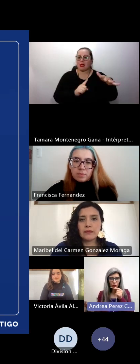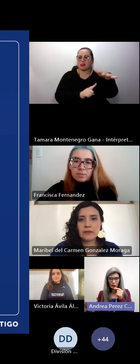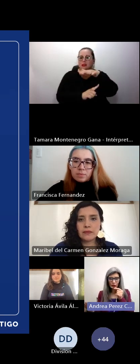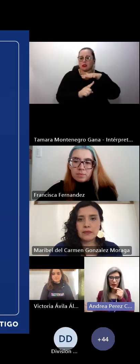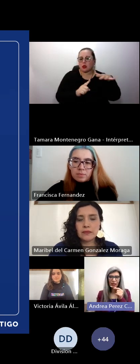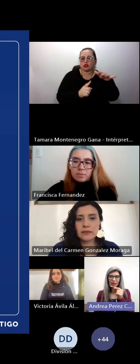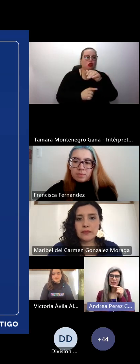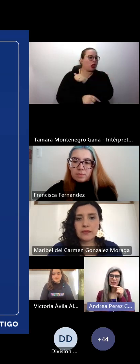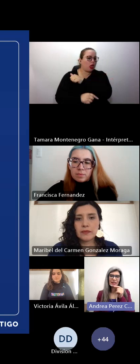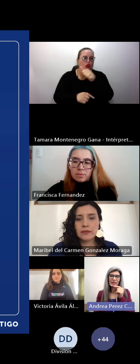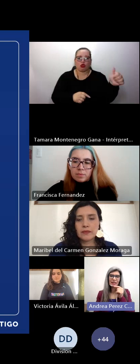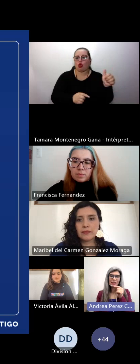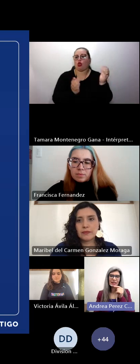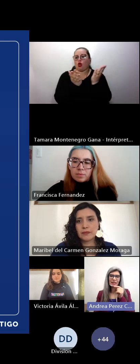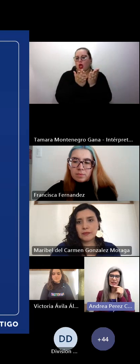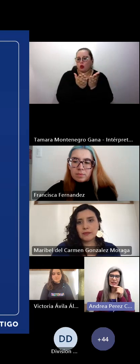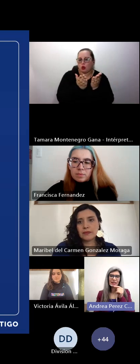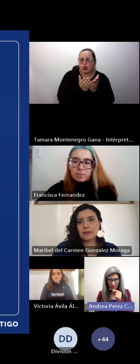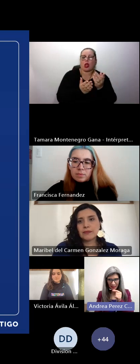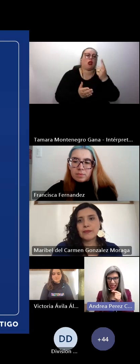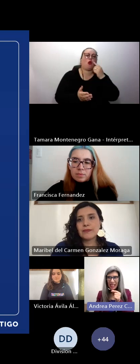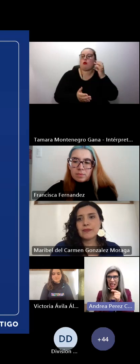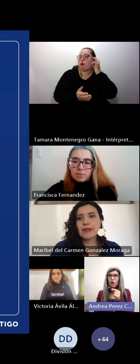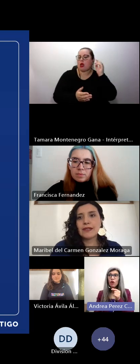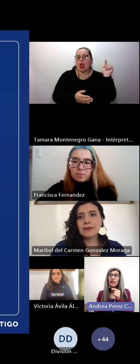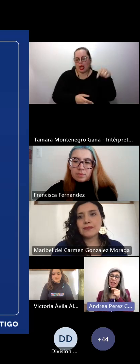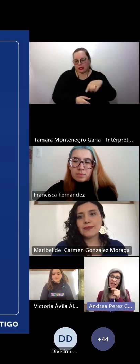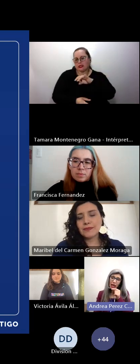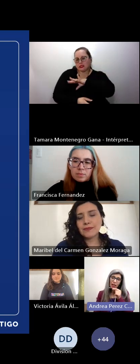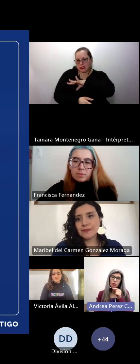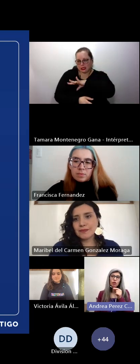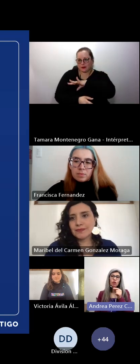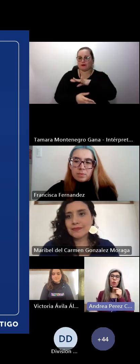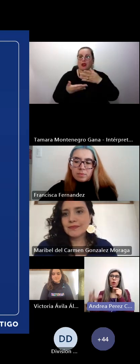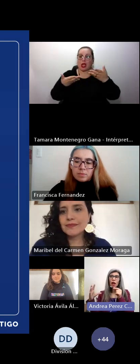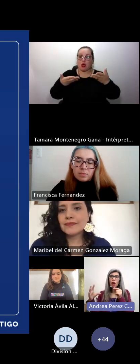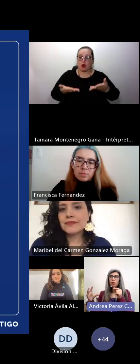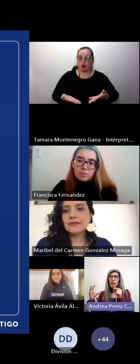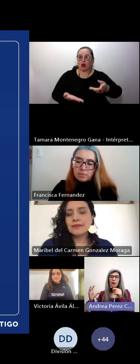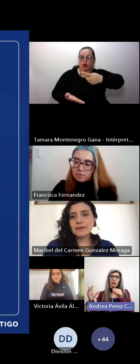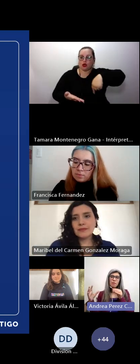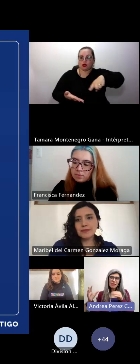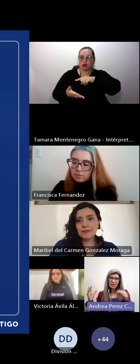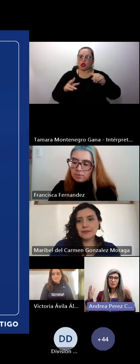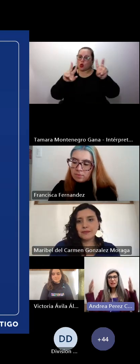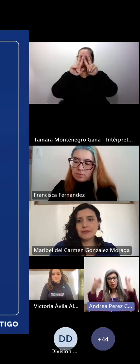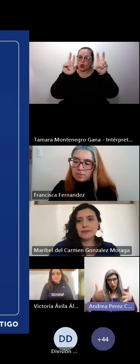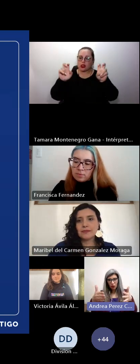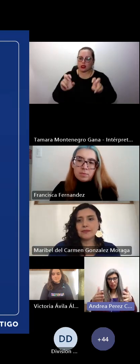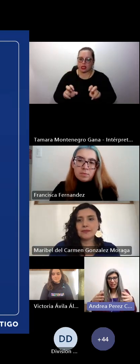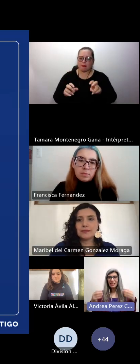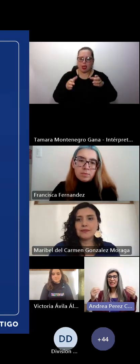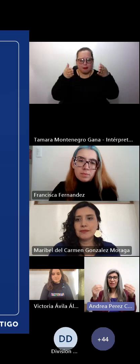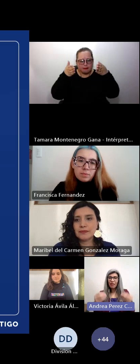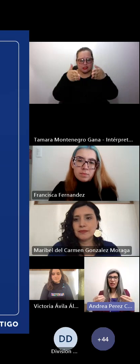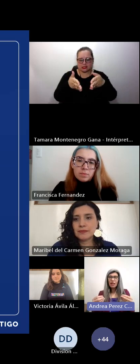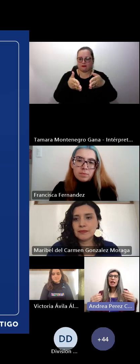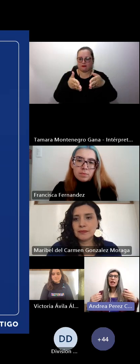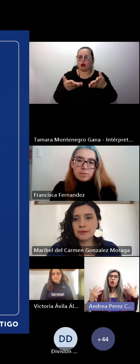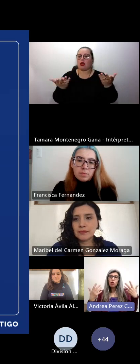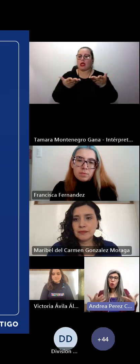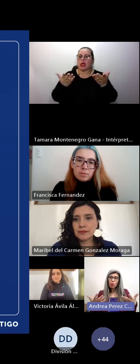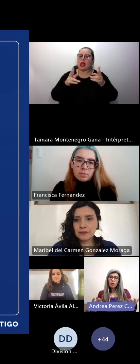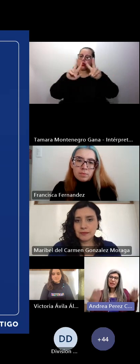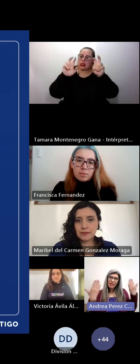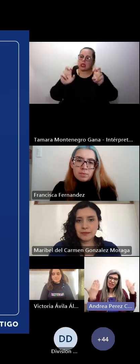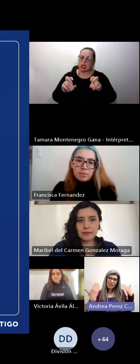que todos los estudiantes y las estudiantes de nuestro país. Hoy día nos convoca un tema más específico que tiene que ver